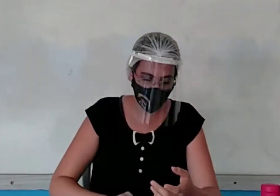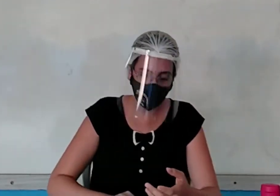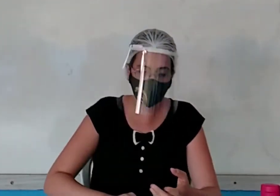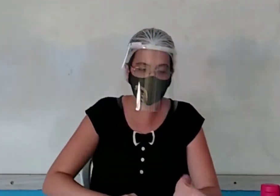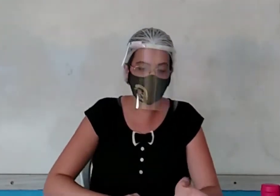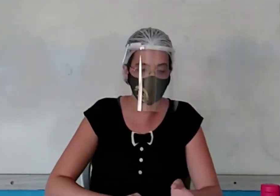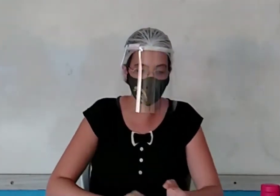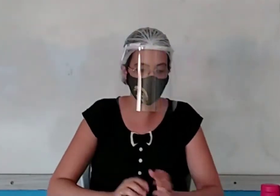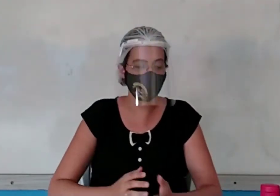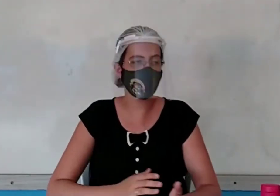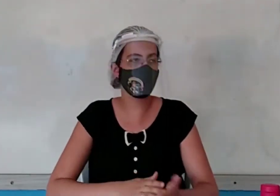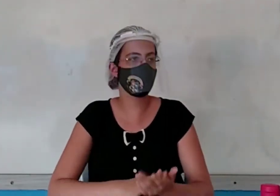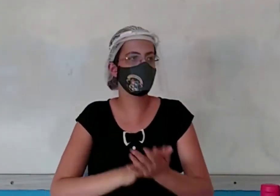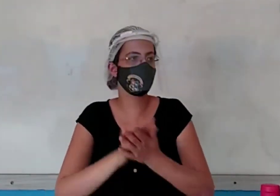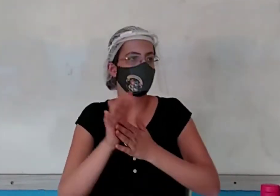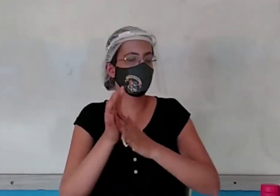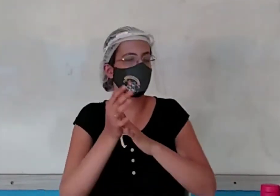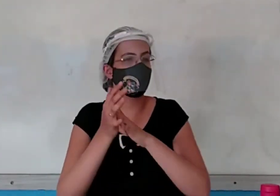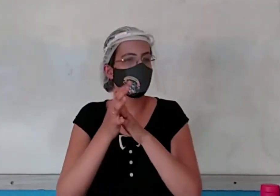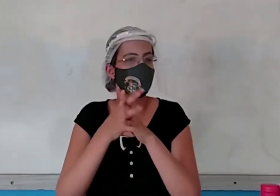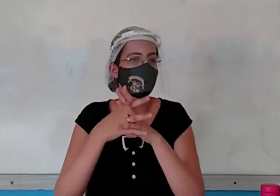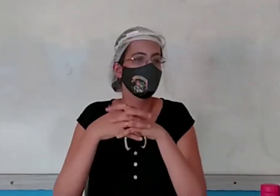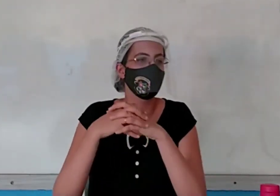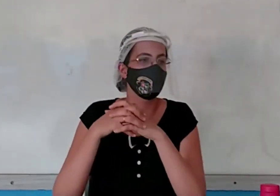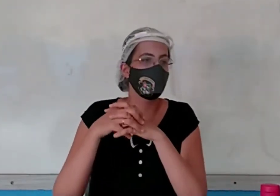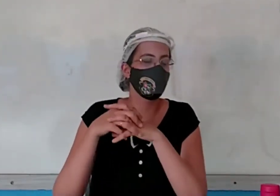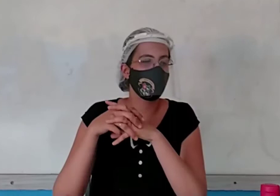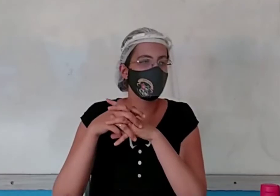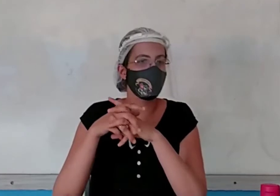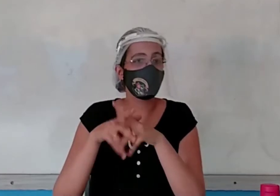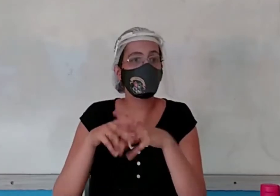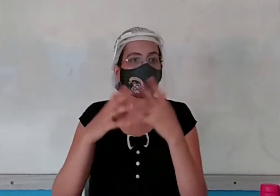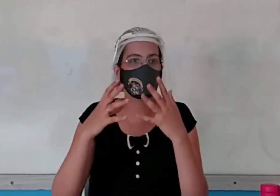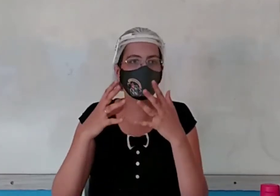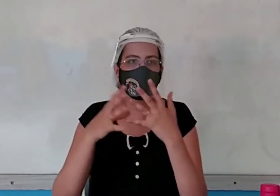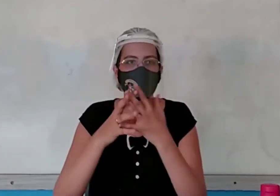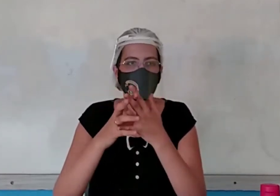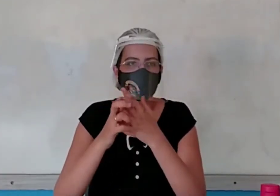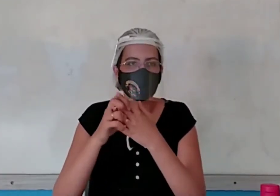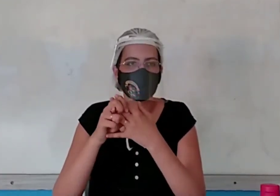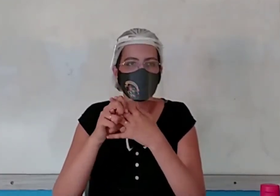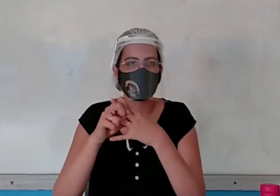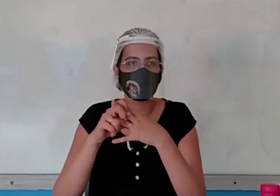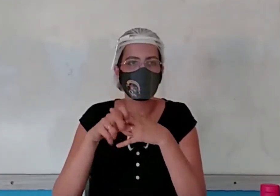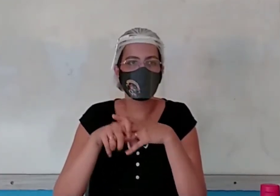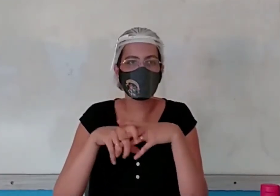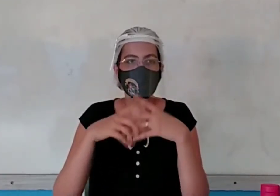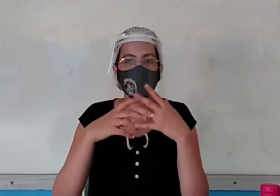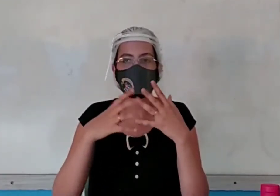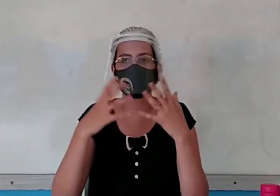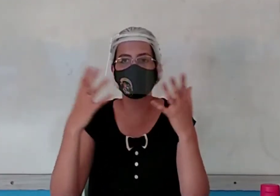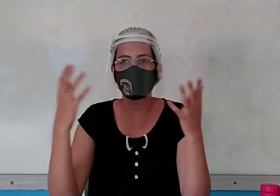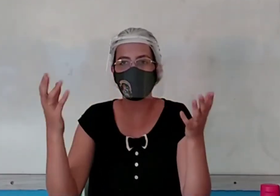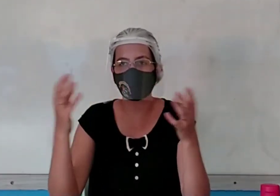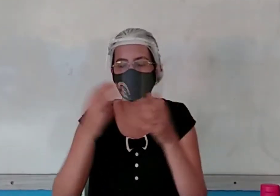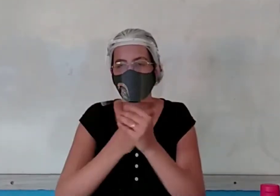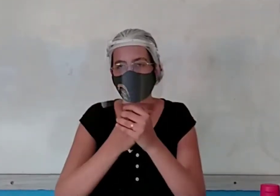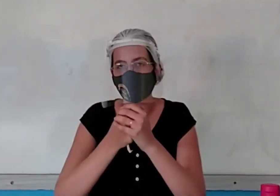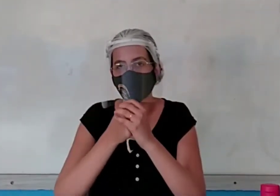E no trânsito, qual que é a pessoa que está ali mais desprotegida? Está ali mais à mercê da situação?